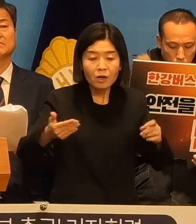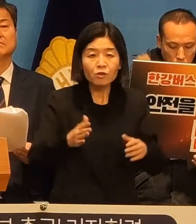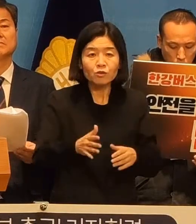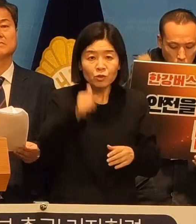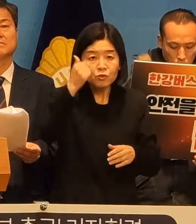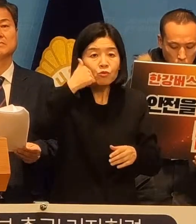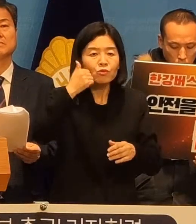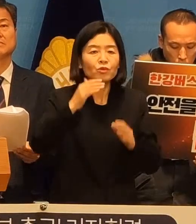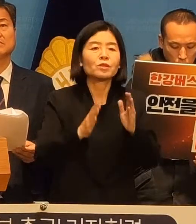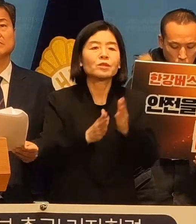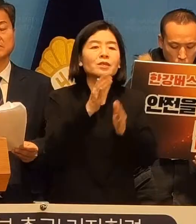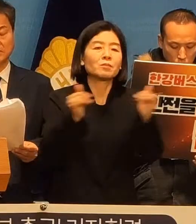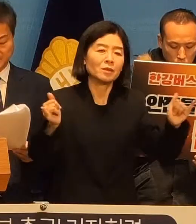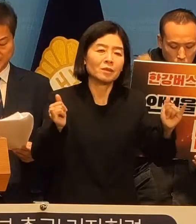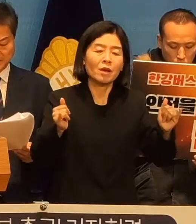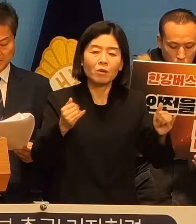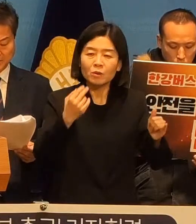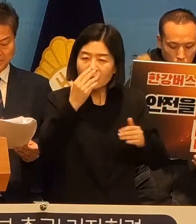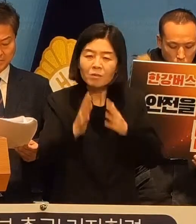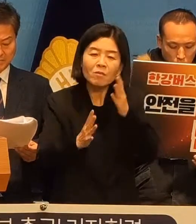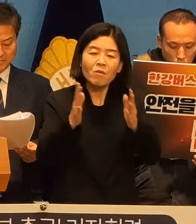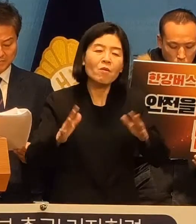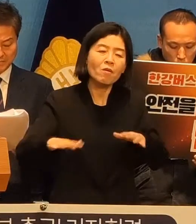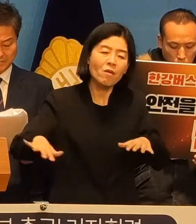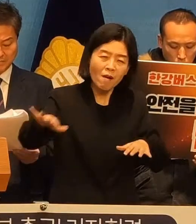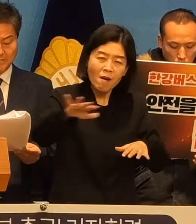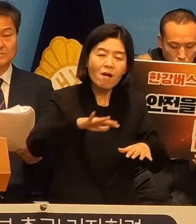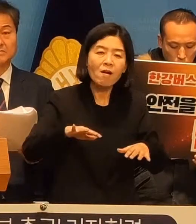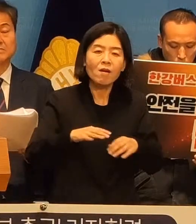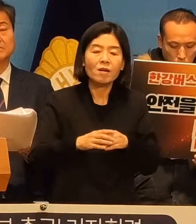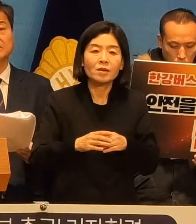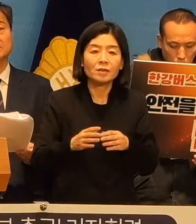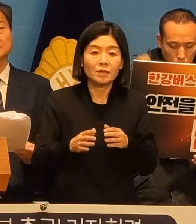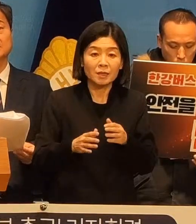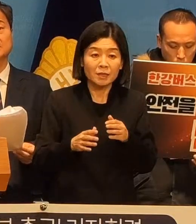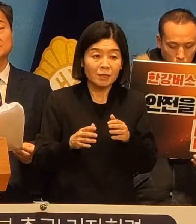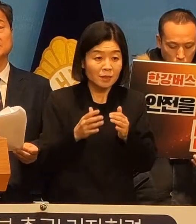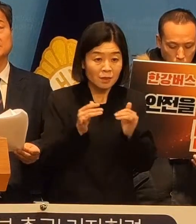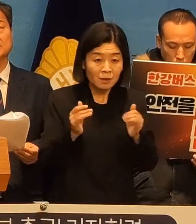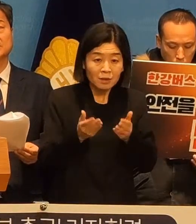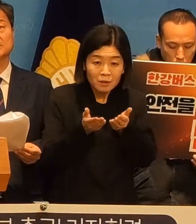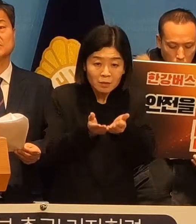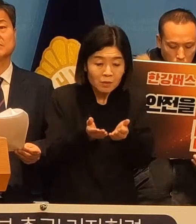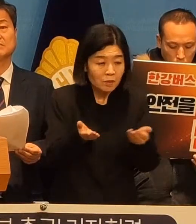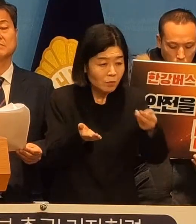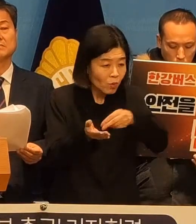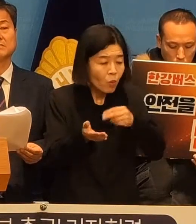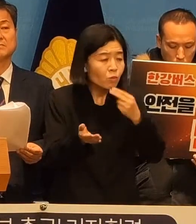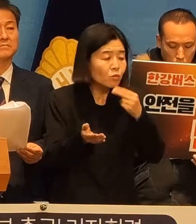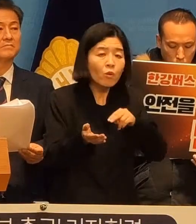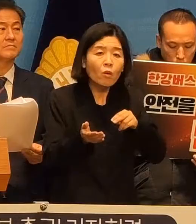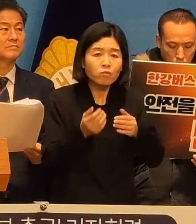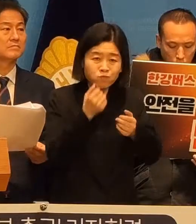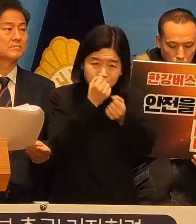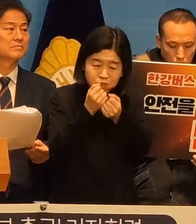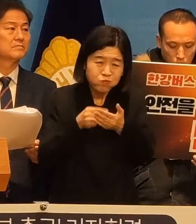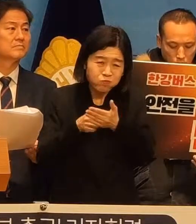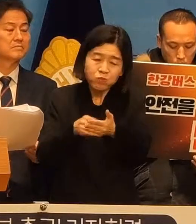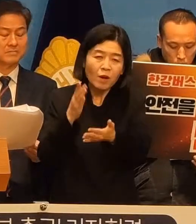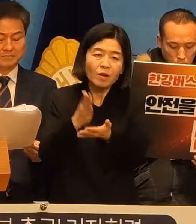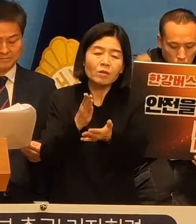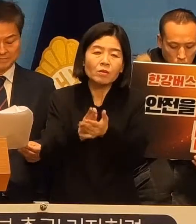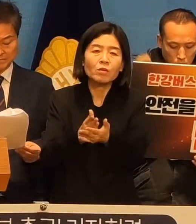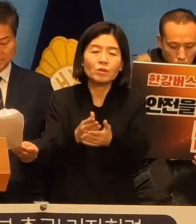깃든 모든 생명입니다. 시민이 타지하는 한강버스를 계속 밀어붙일 것이 아니라 지금 이 순간